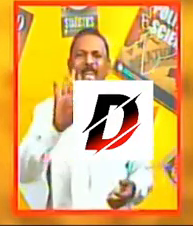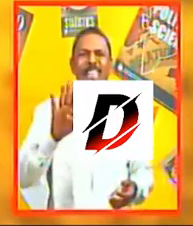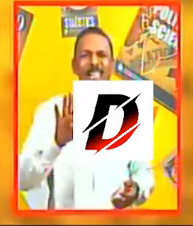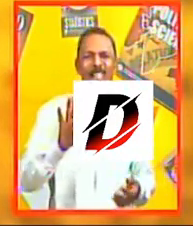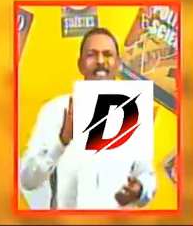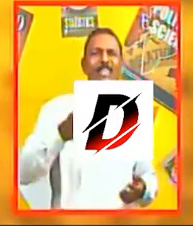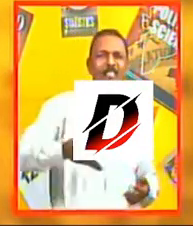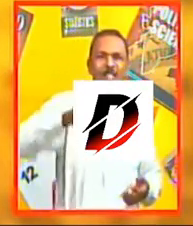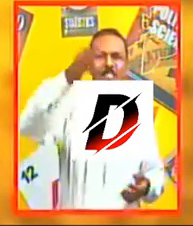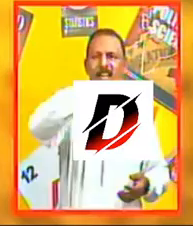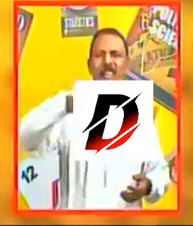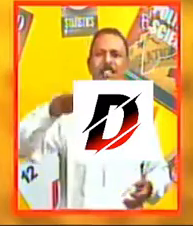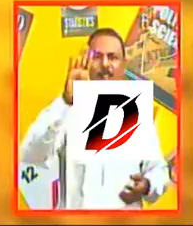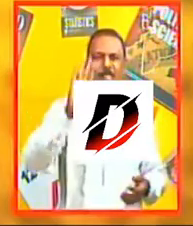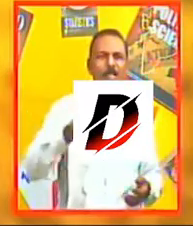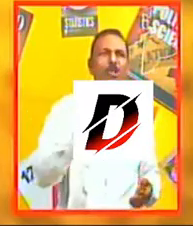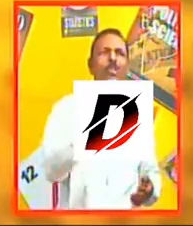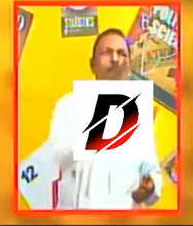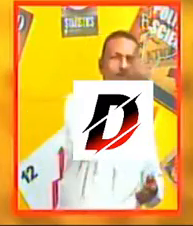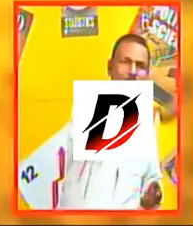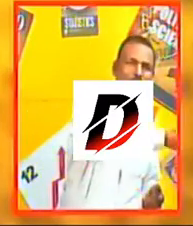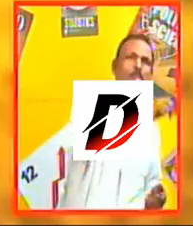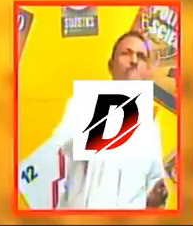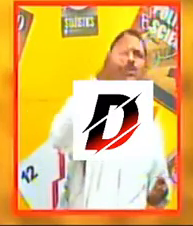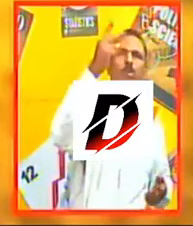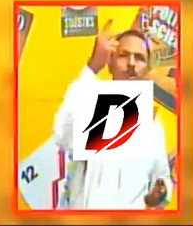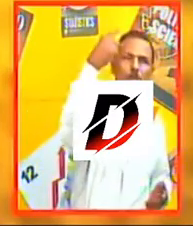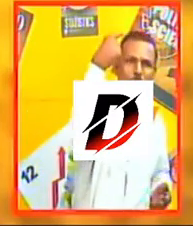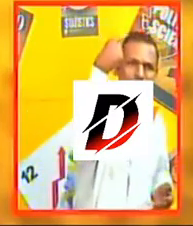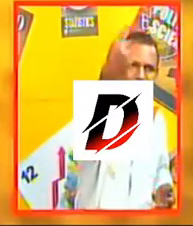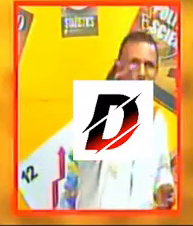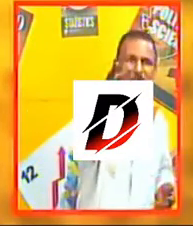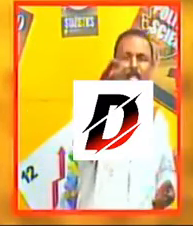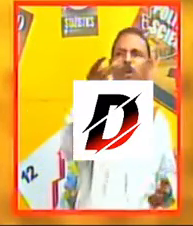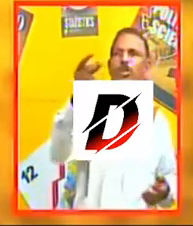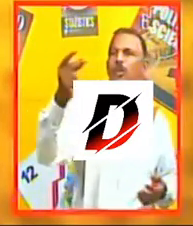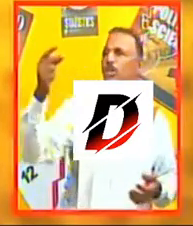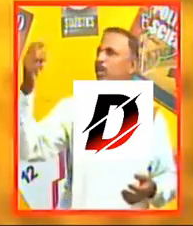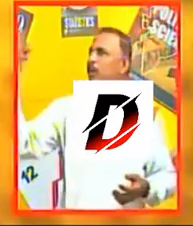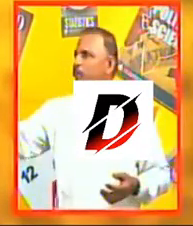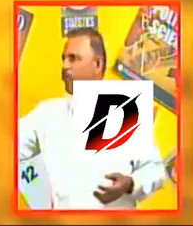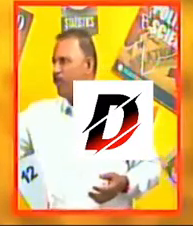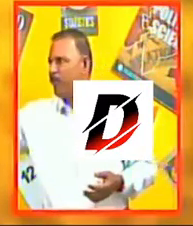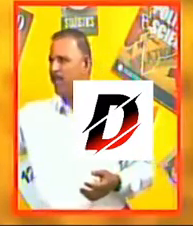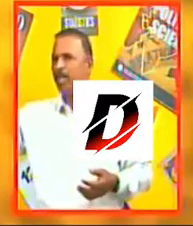அடிப்படையான திசைகள் 4, வடக்கு, கிழக்கு, தெற்கு, மேற்கு.